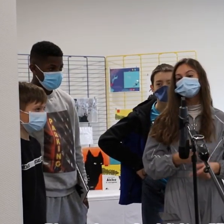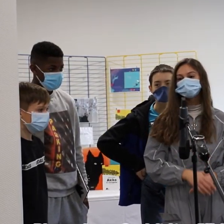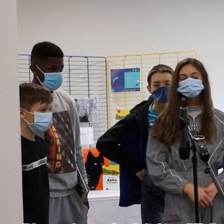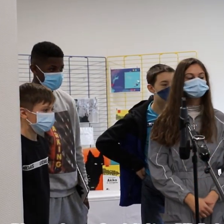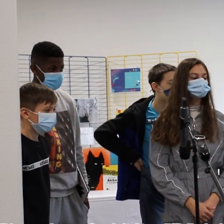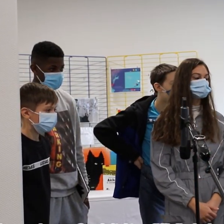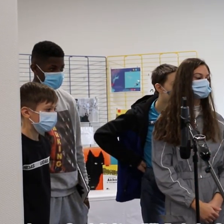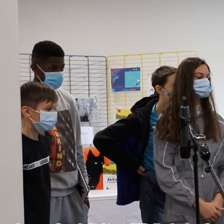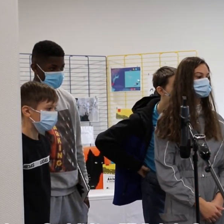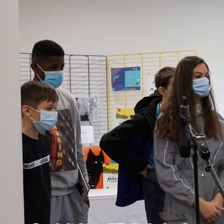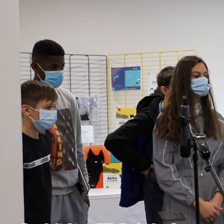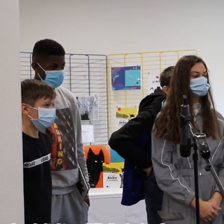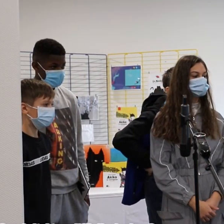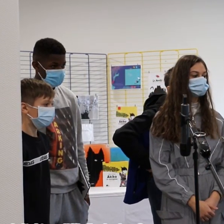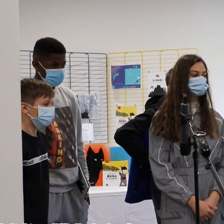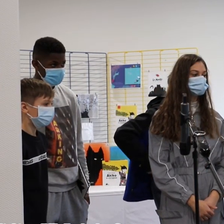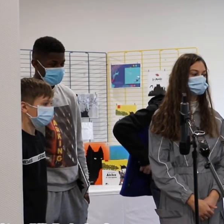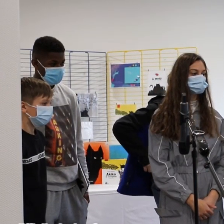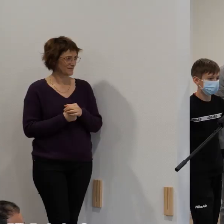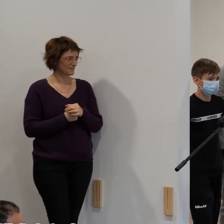C'est quelqu'un qui n'est pas là. D'accord. Ça doit être difficile. Hein.